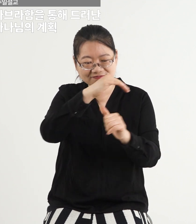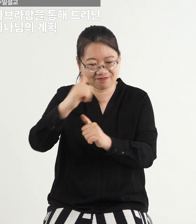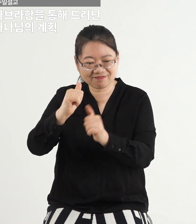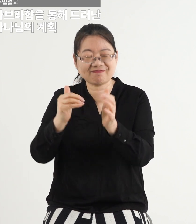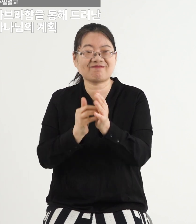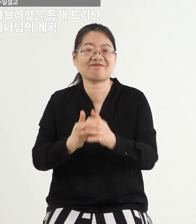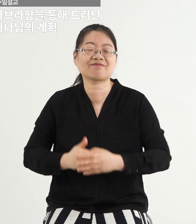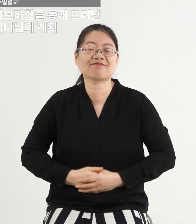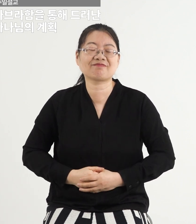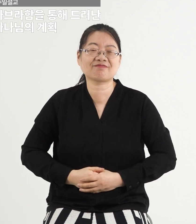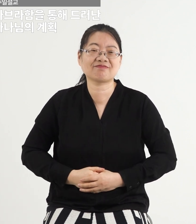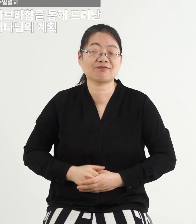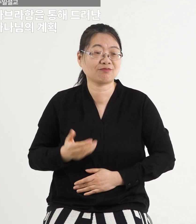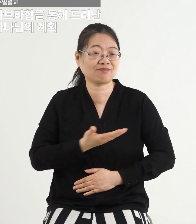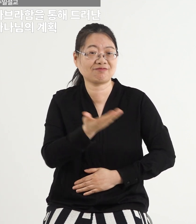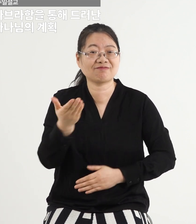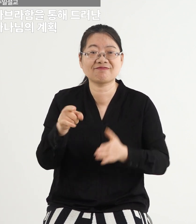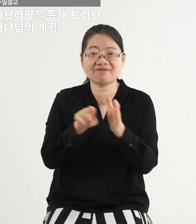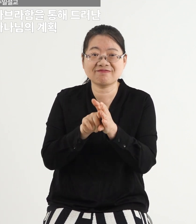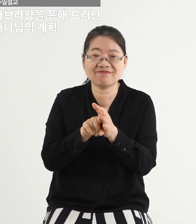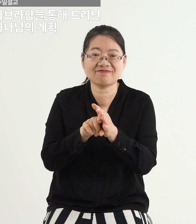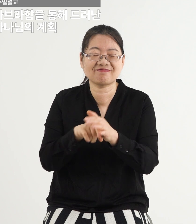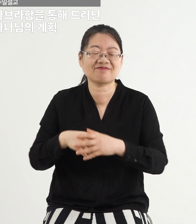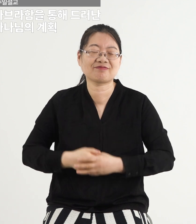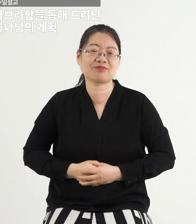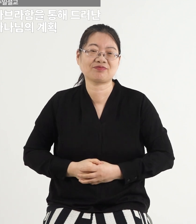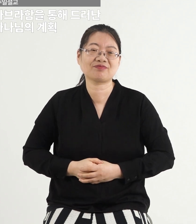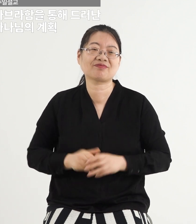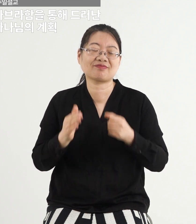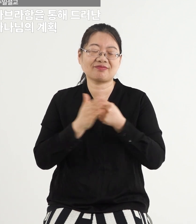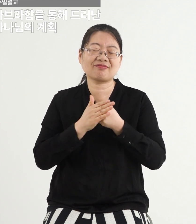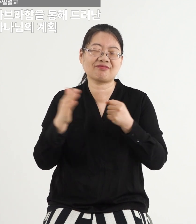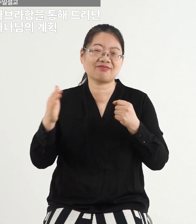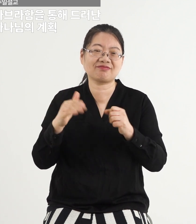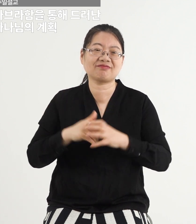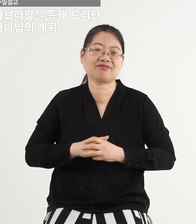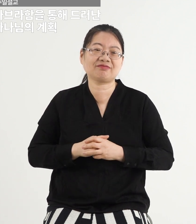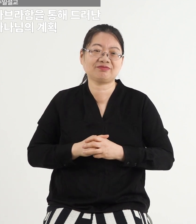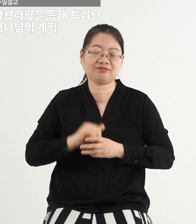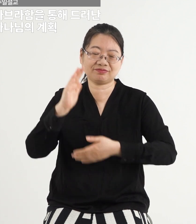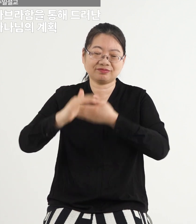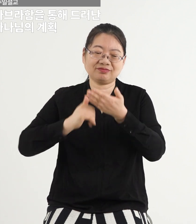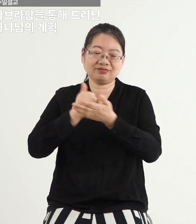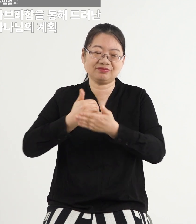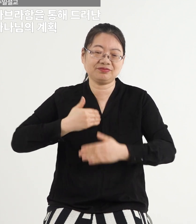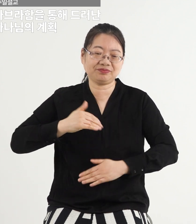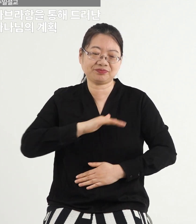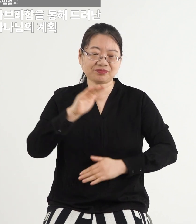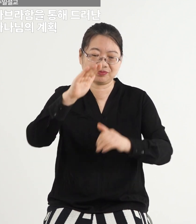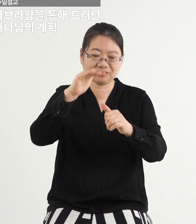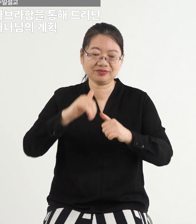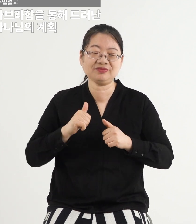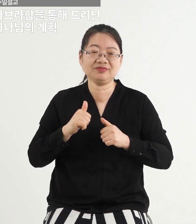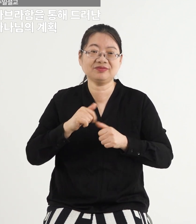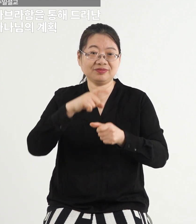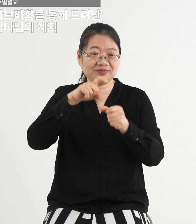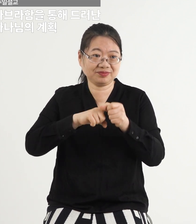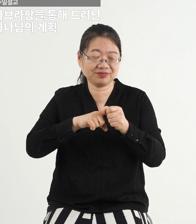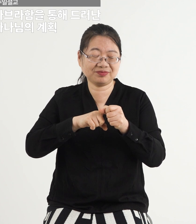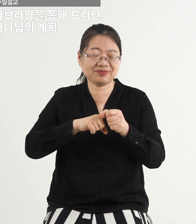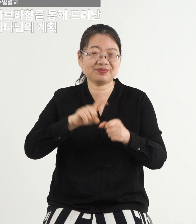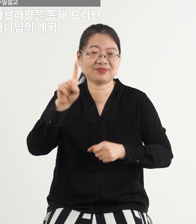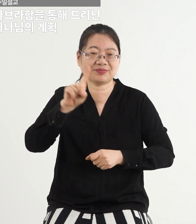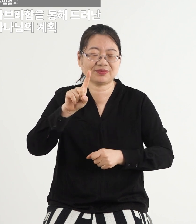부르시는 겁니다. 믿으십니까? 그러니까 하나님이 우리를 부르신